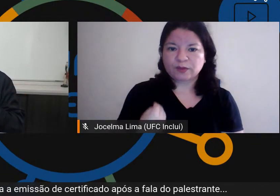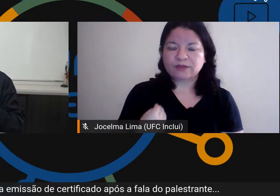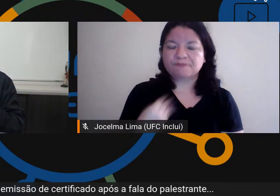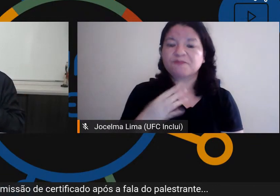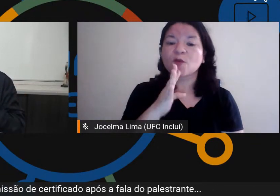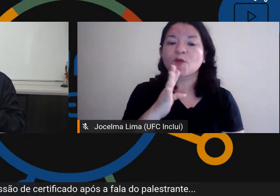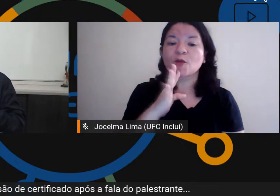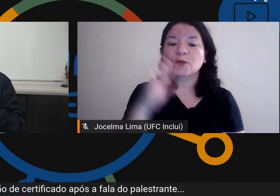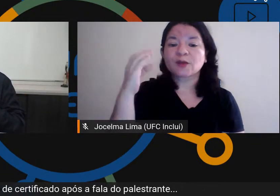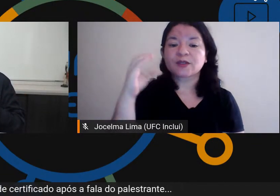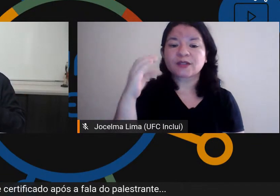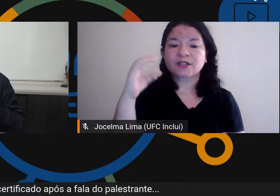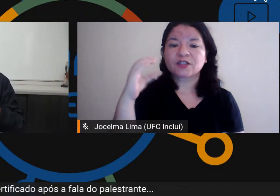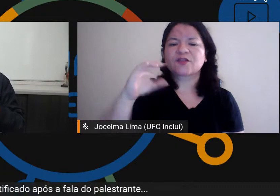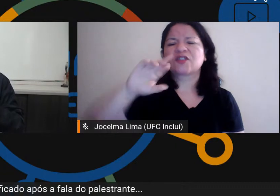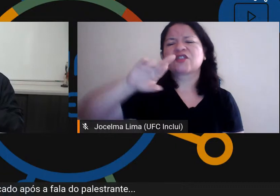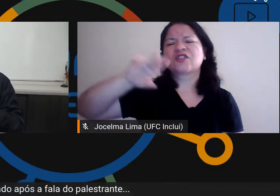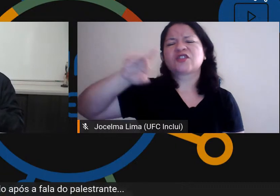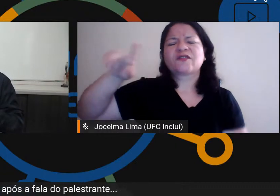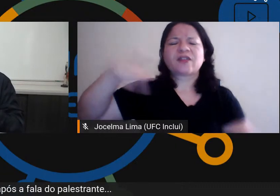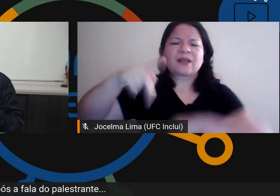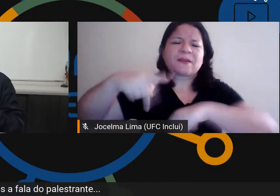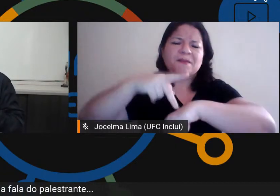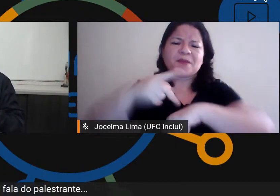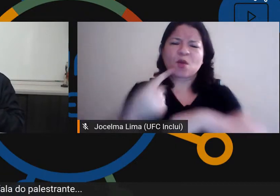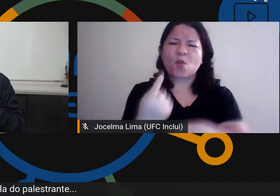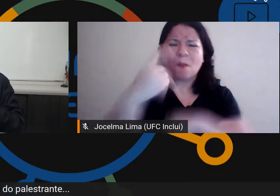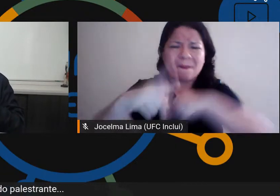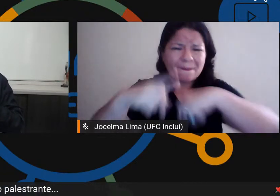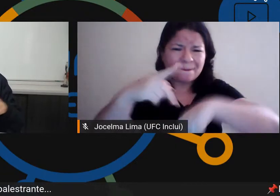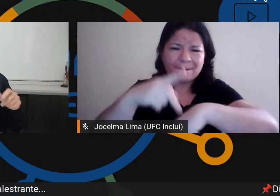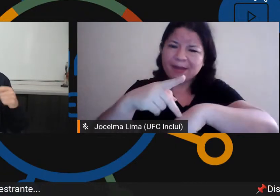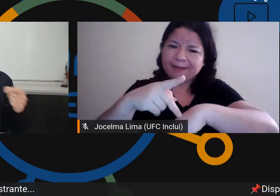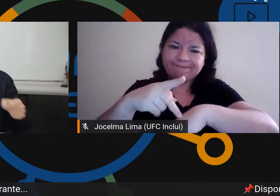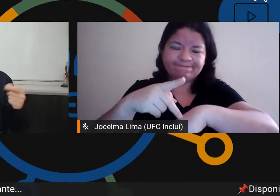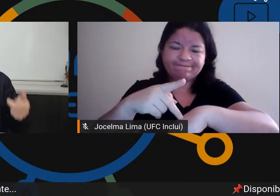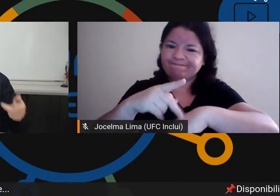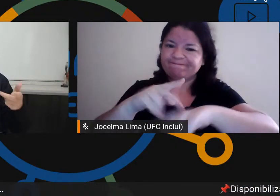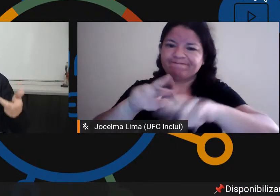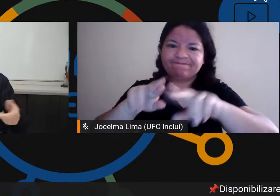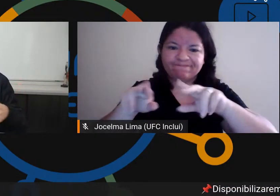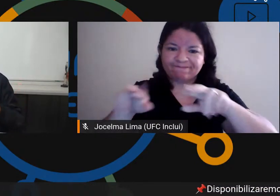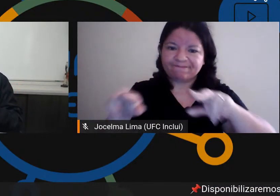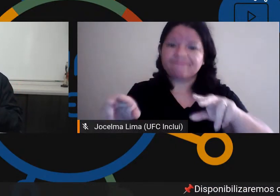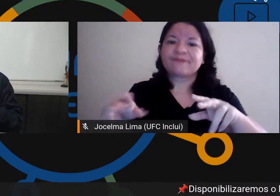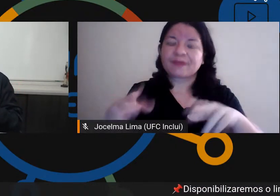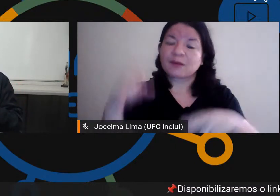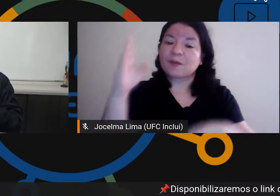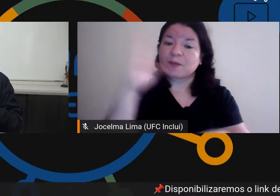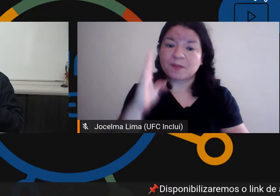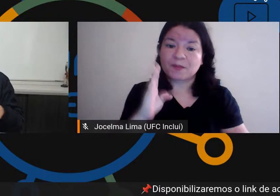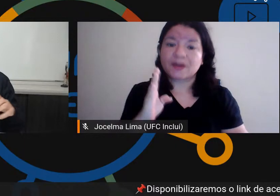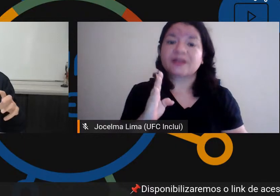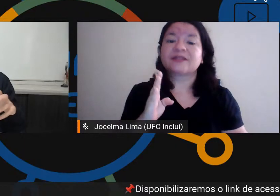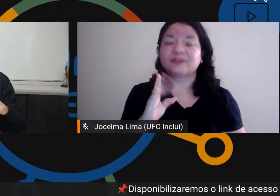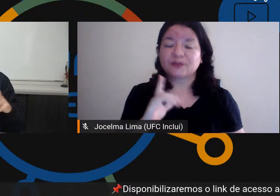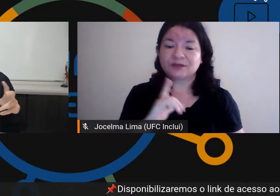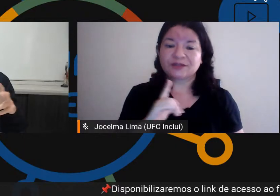veio de vários países, não veio de um só. Não é? Até alguma coisa no Brasil tem no meio.